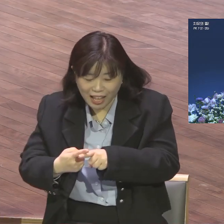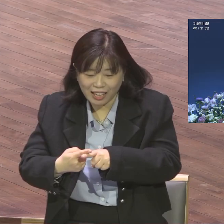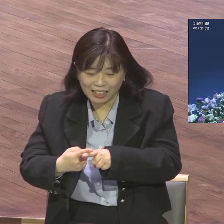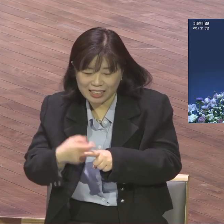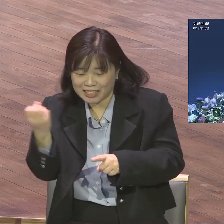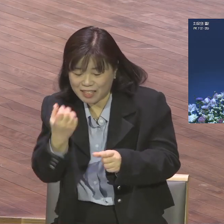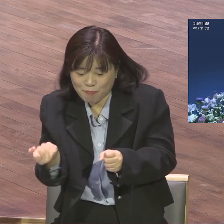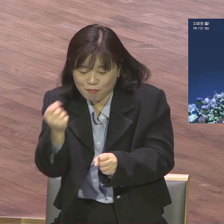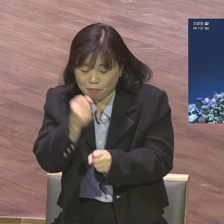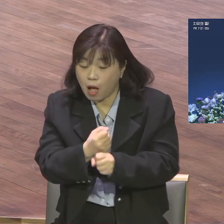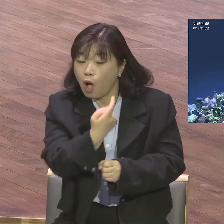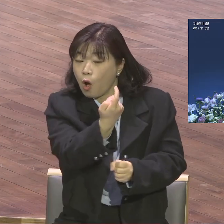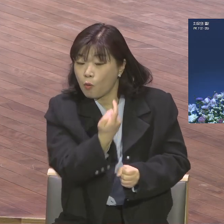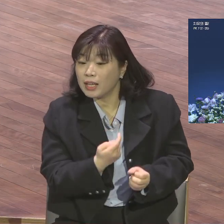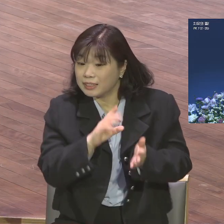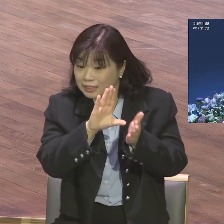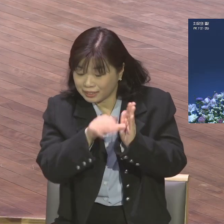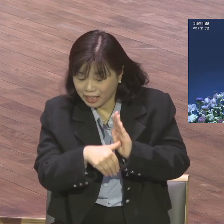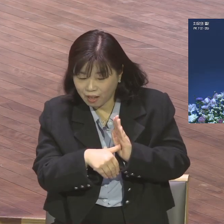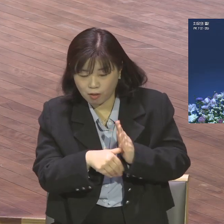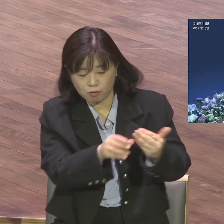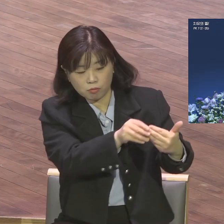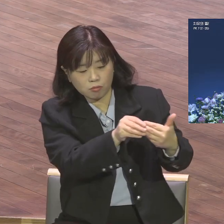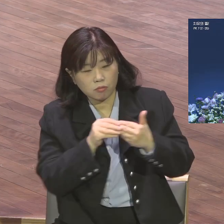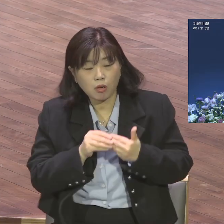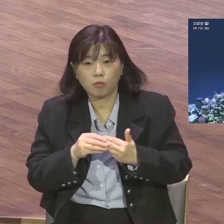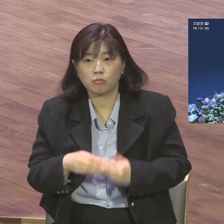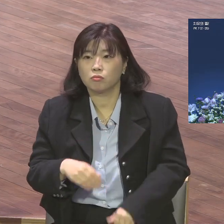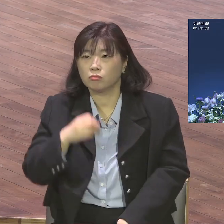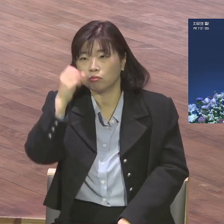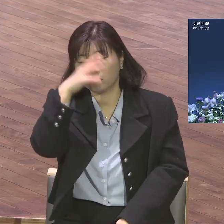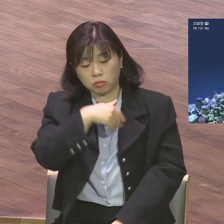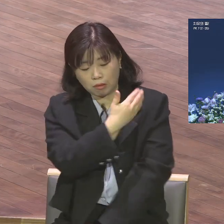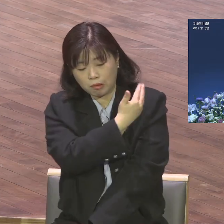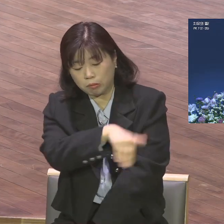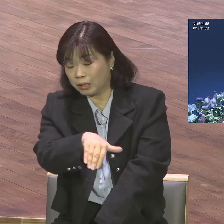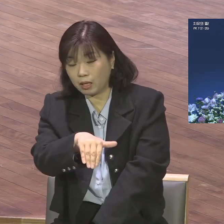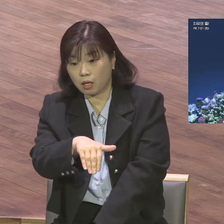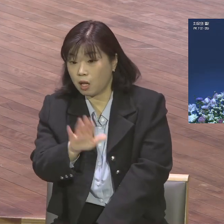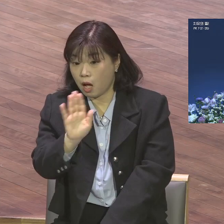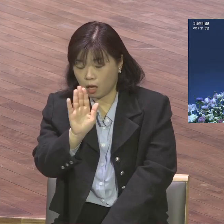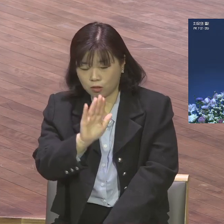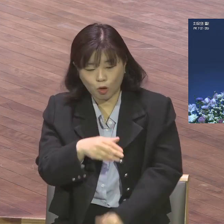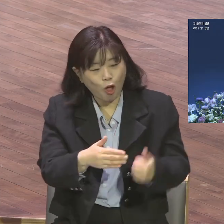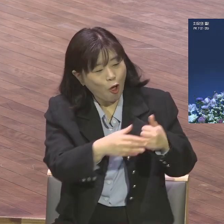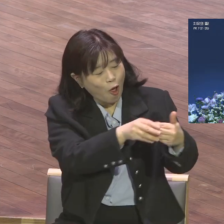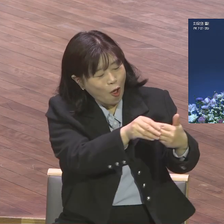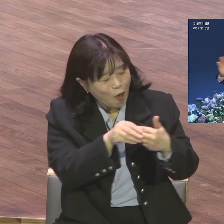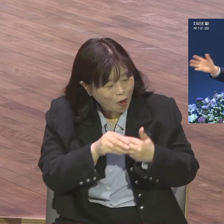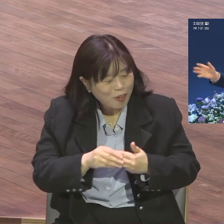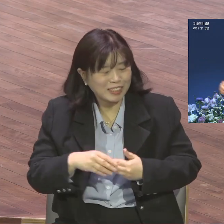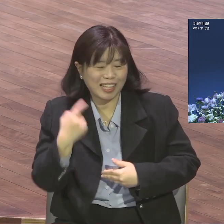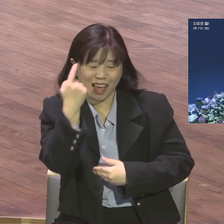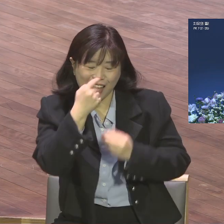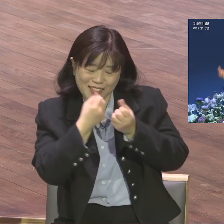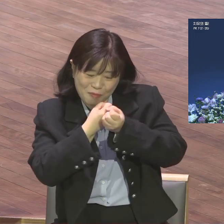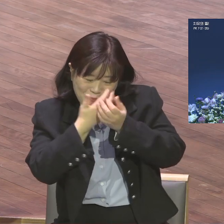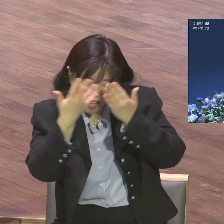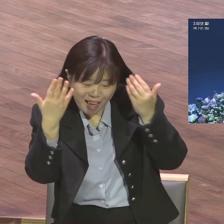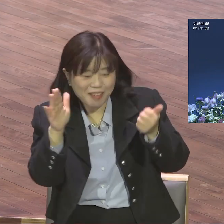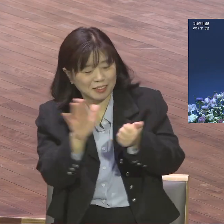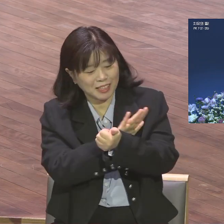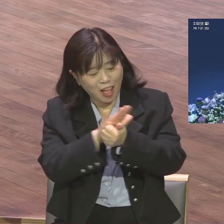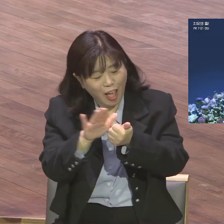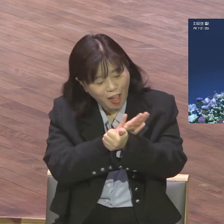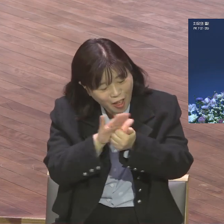기도하면서 준비해서 그렇게 모셔왔는데 치유돼야지. 아멘. 힘얻어야지. 세상에 어디 가도 듣지